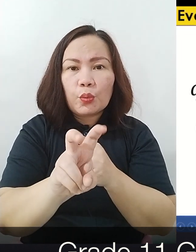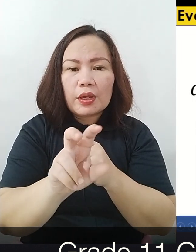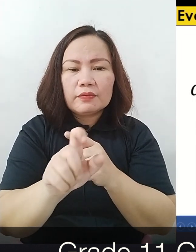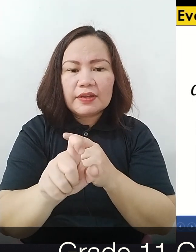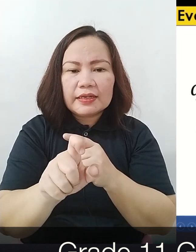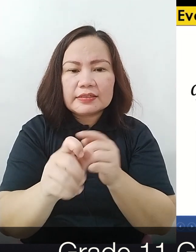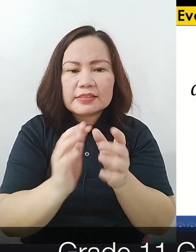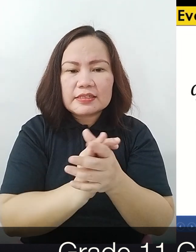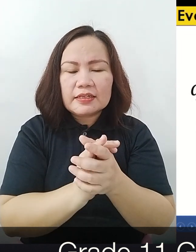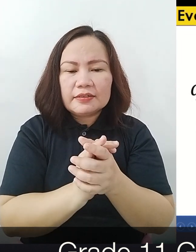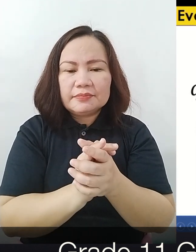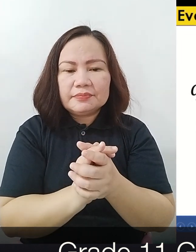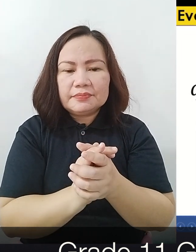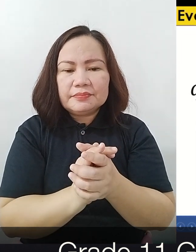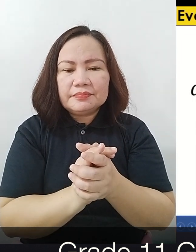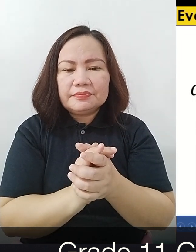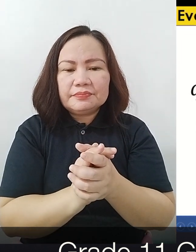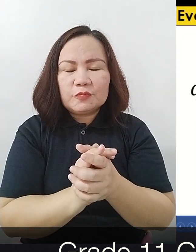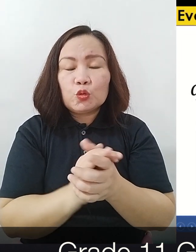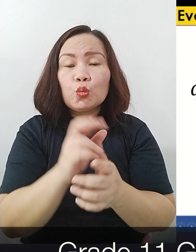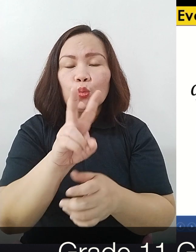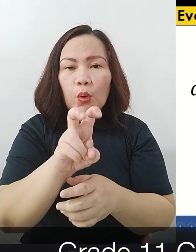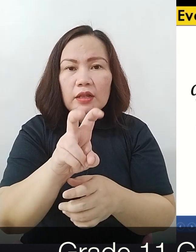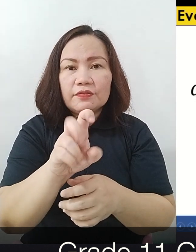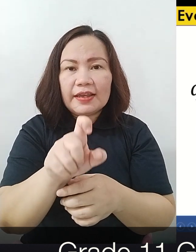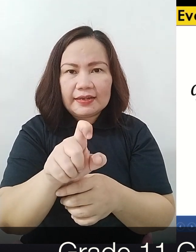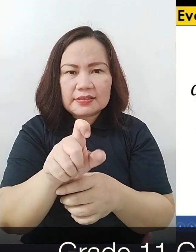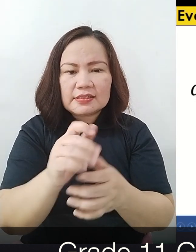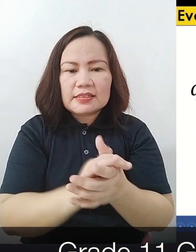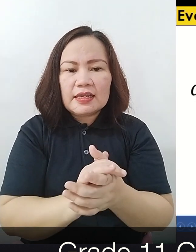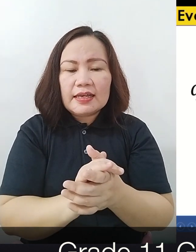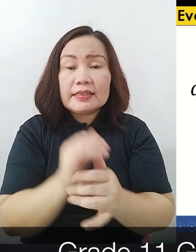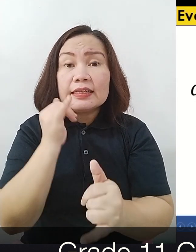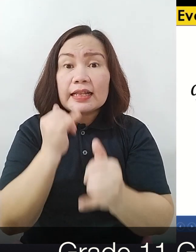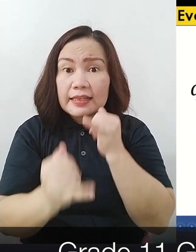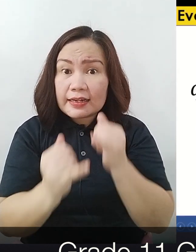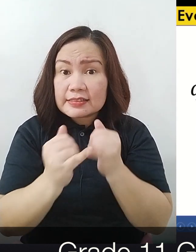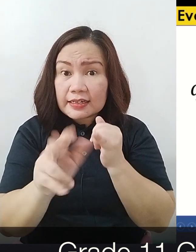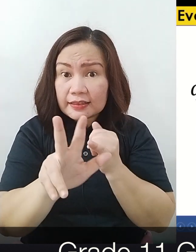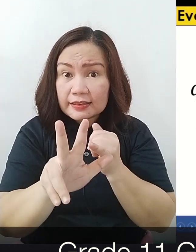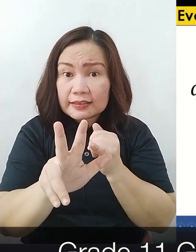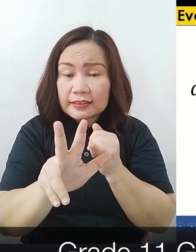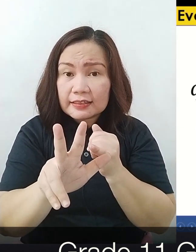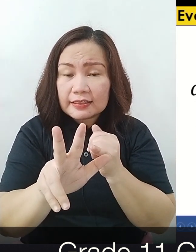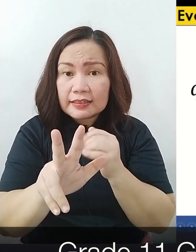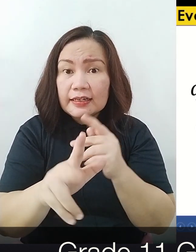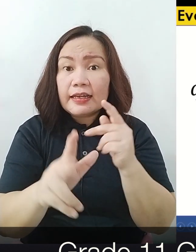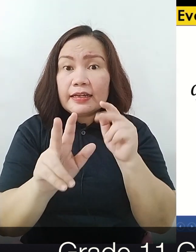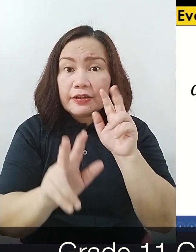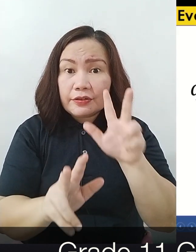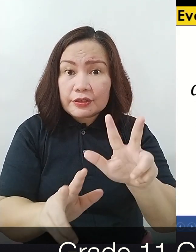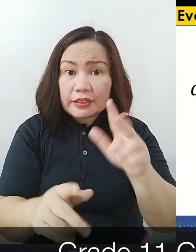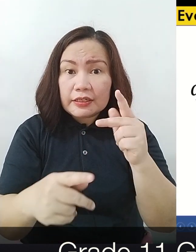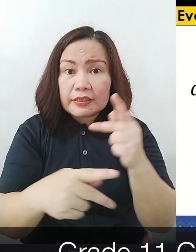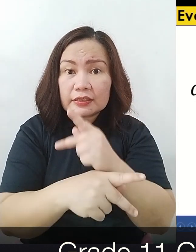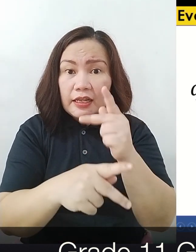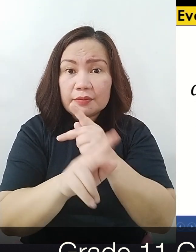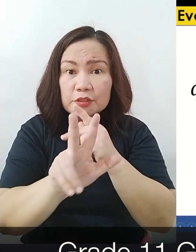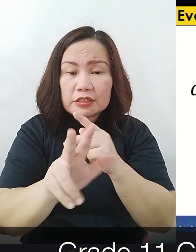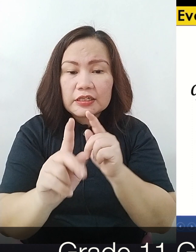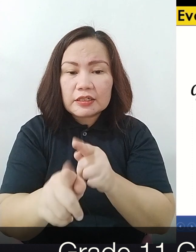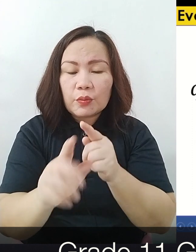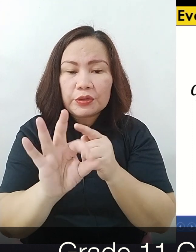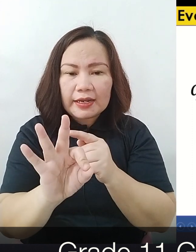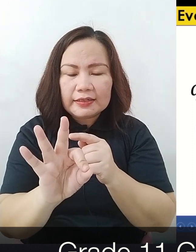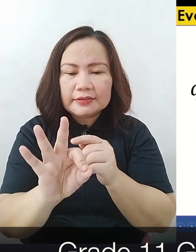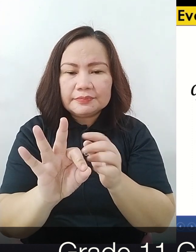times 3, 6x times 2, 12x. And then the last term, 3 times 3, that is